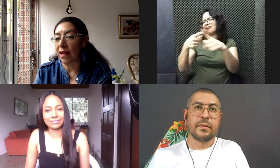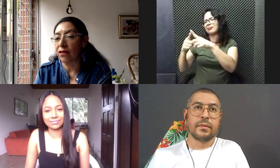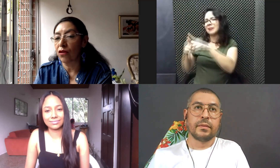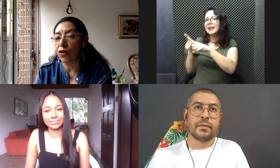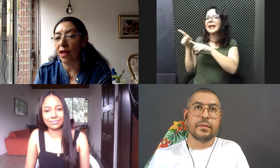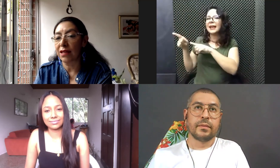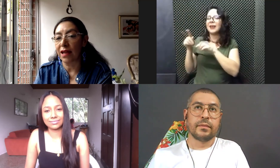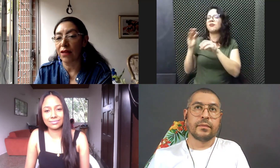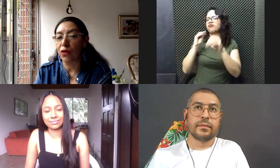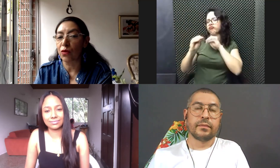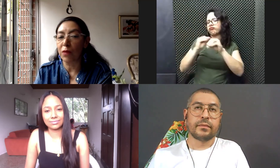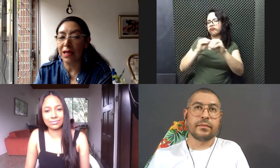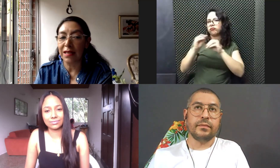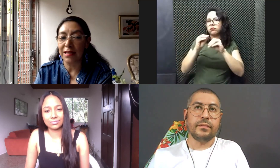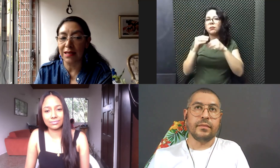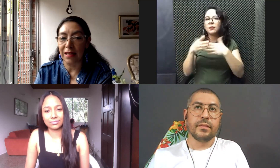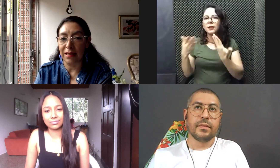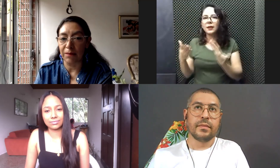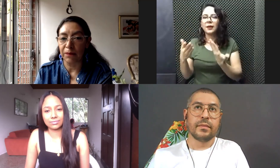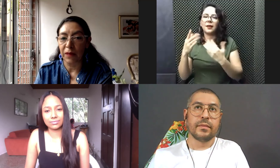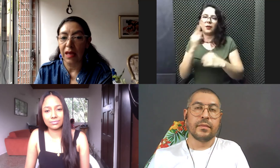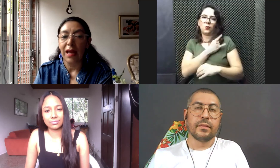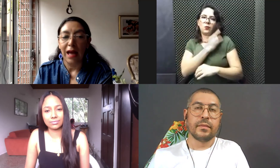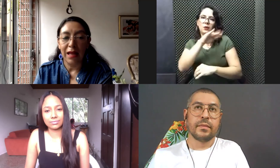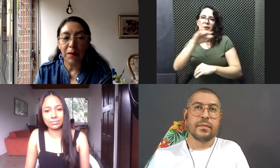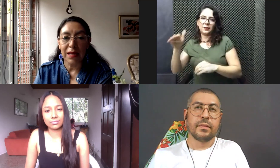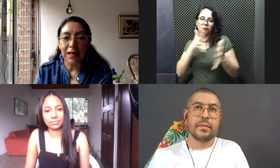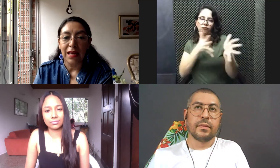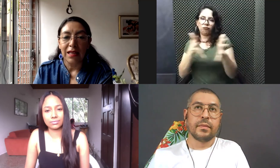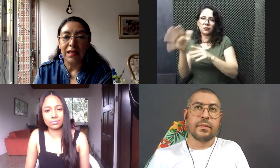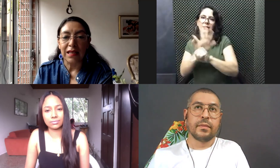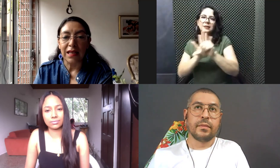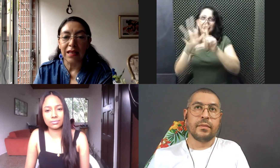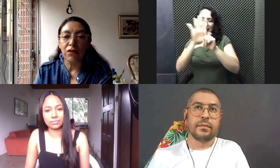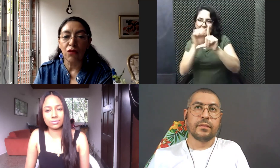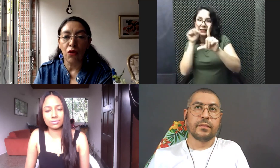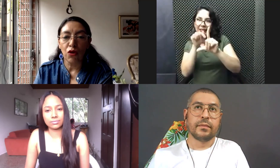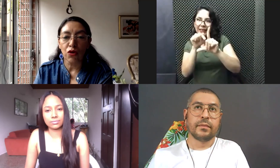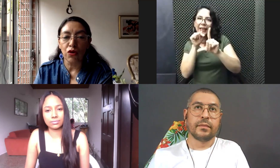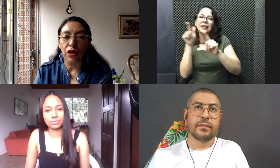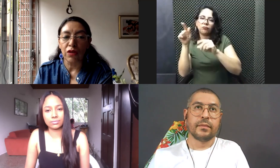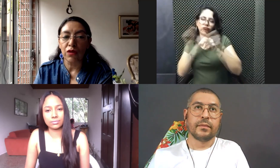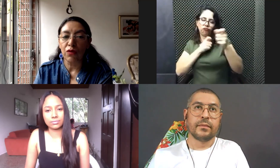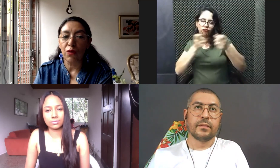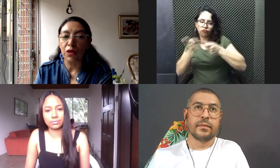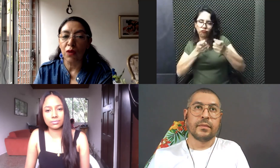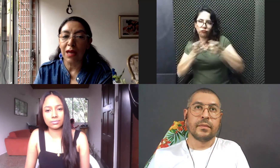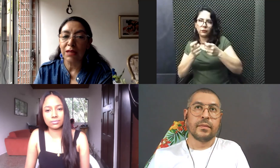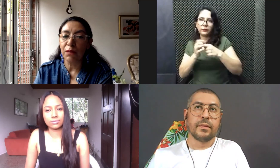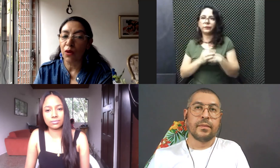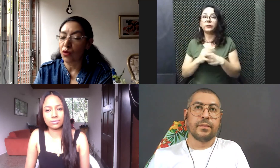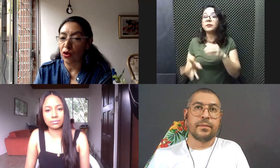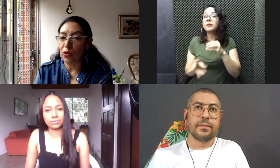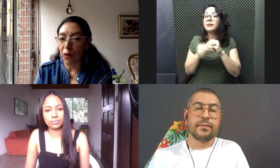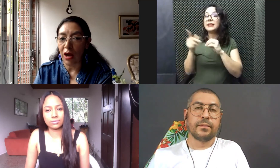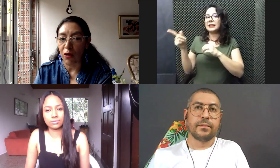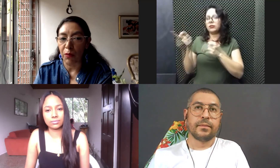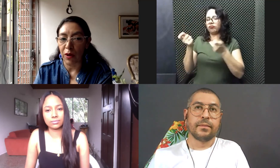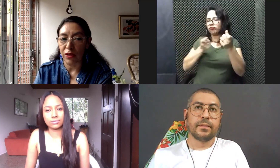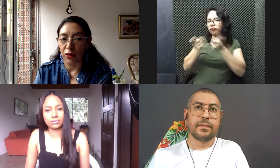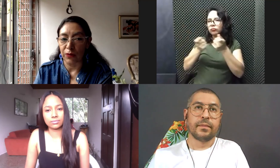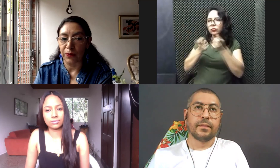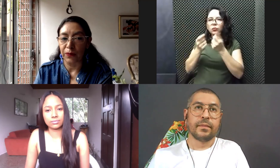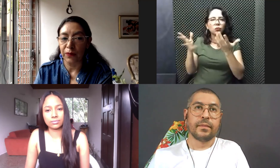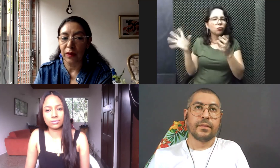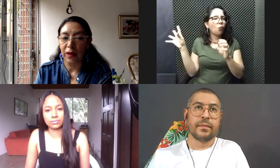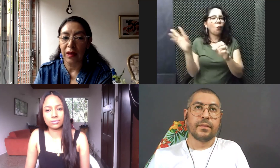Universidad de Antioquia desde el año 2017. Además, dirige todos los contenidos audiovisuales producidos por la